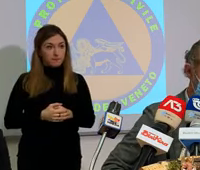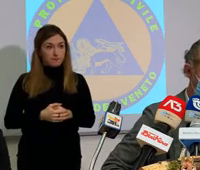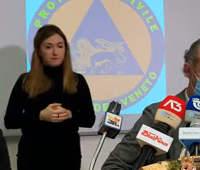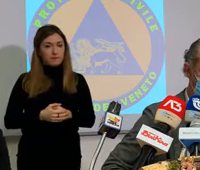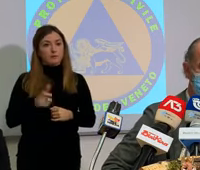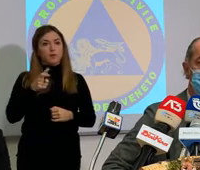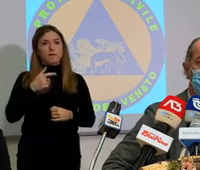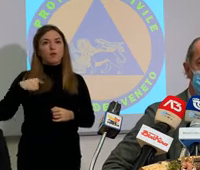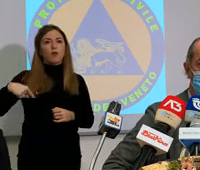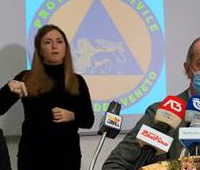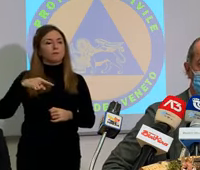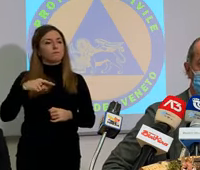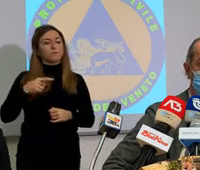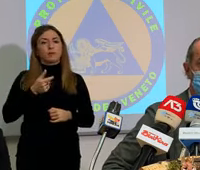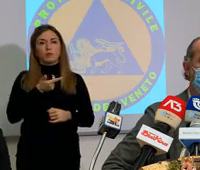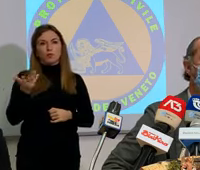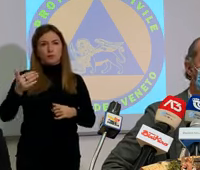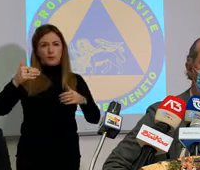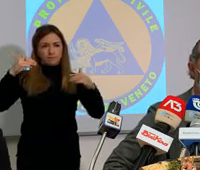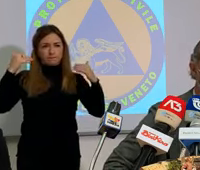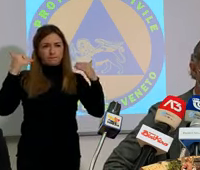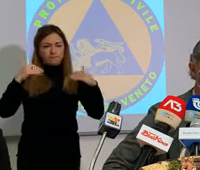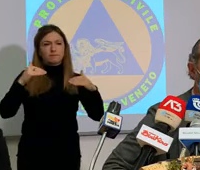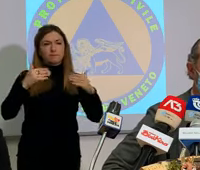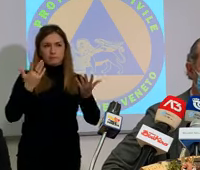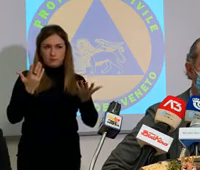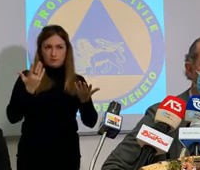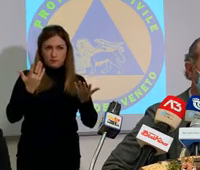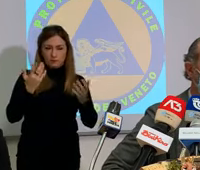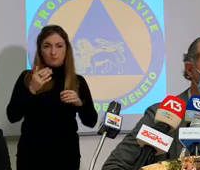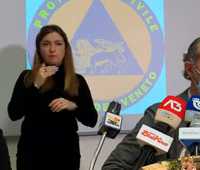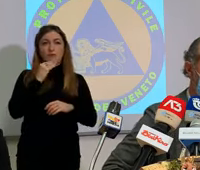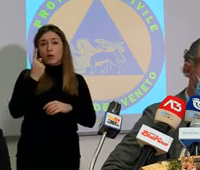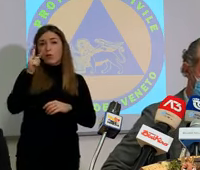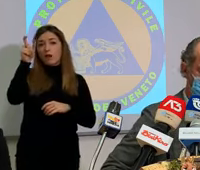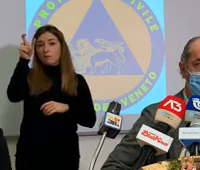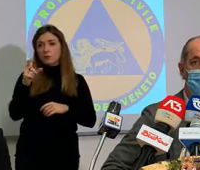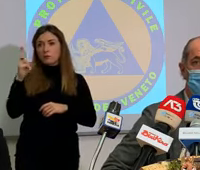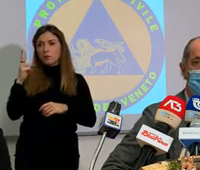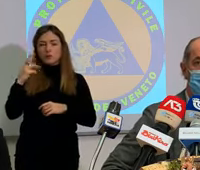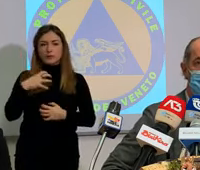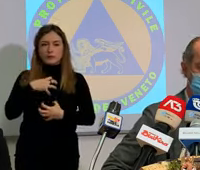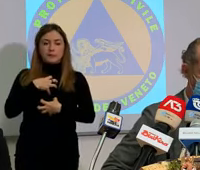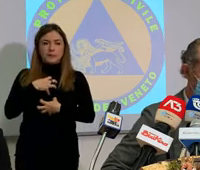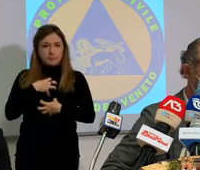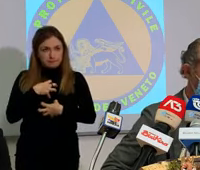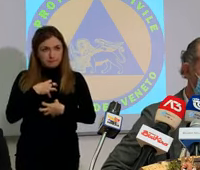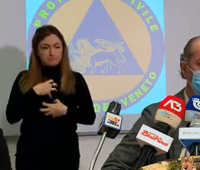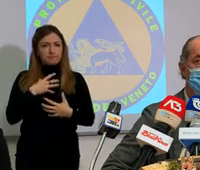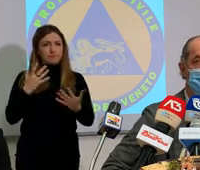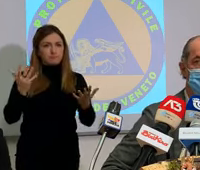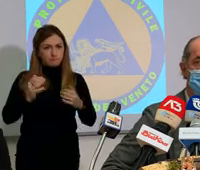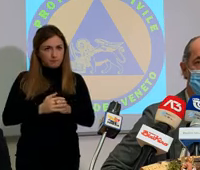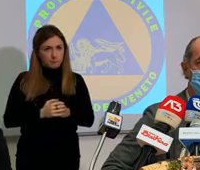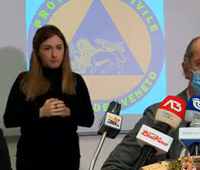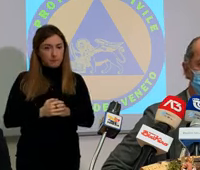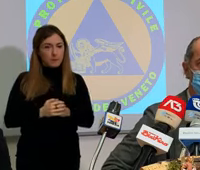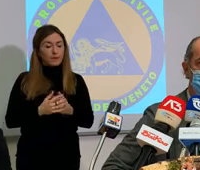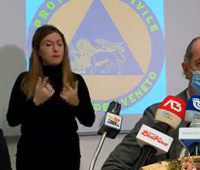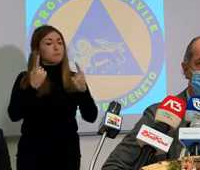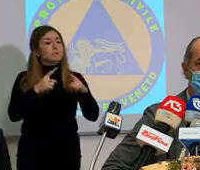nostri numeri pesano e anche un morto guardate pesa umanamente però è altrettanto vero che questo è lo